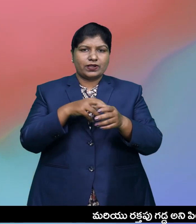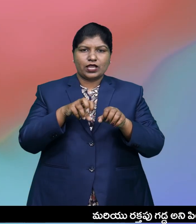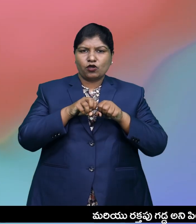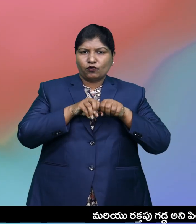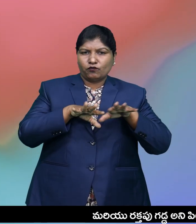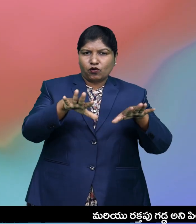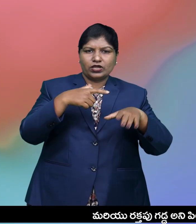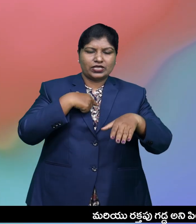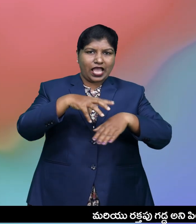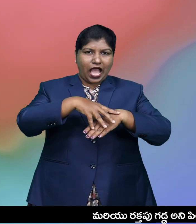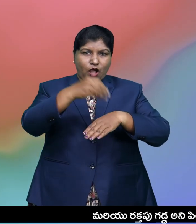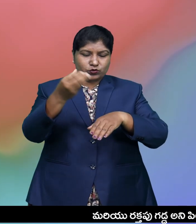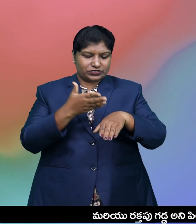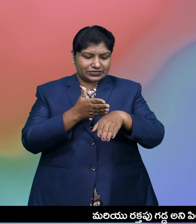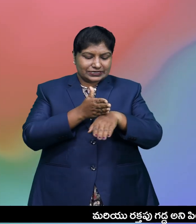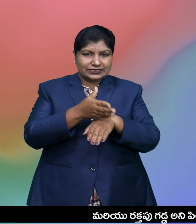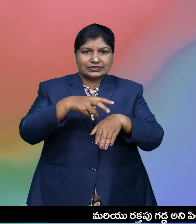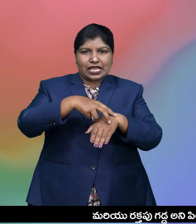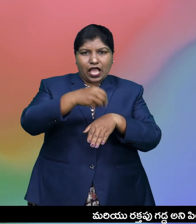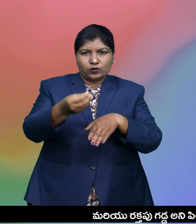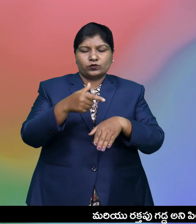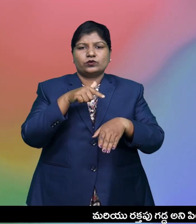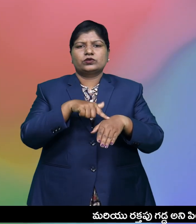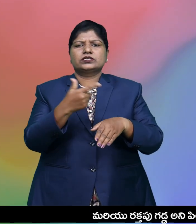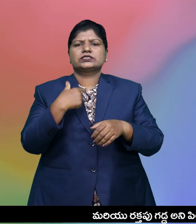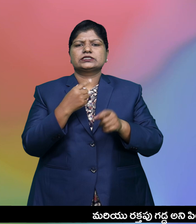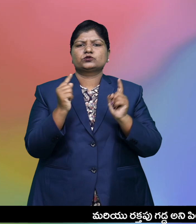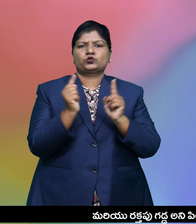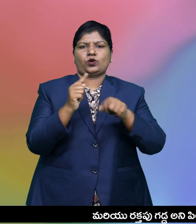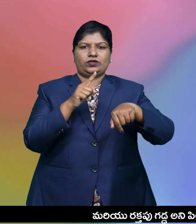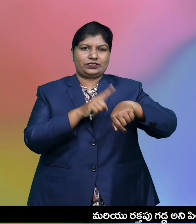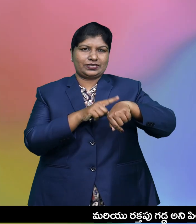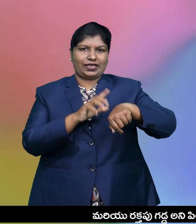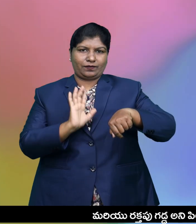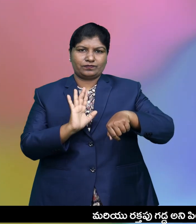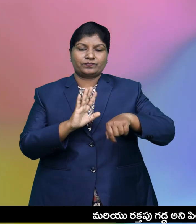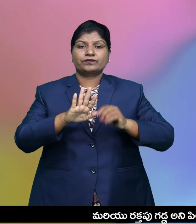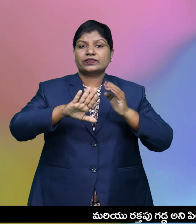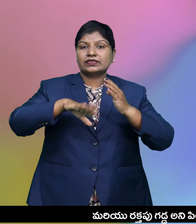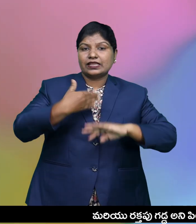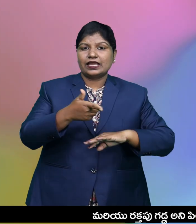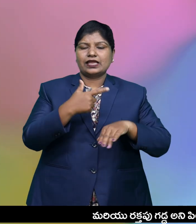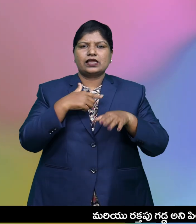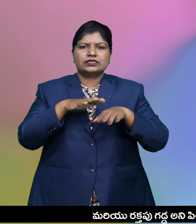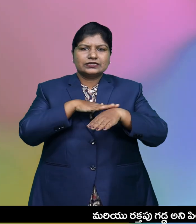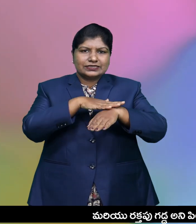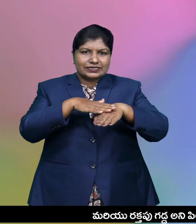మరియు రక్తపు గడ్డ అని పిలువబడే ఎర్రటి ఘన పదార్థంతో నిండి ఉంటుంది.